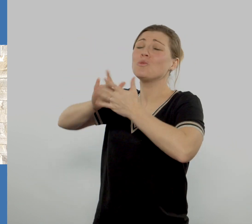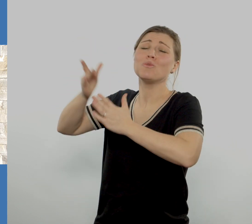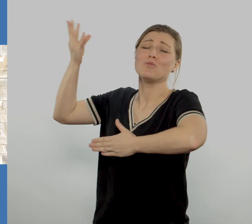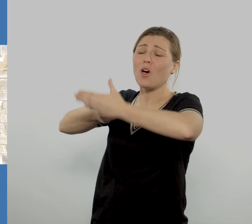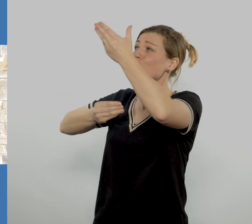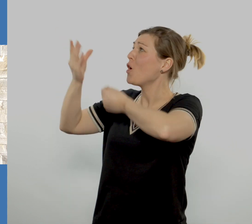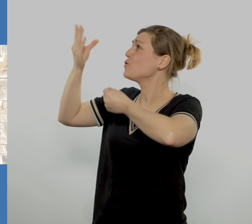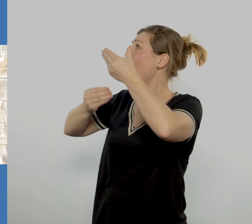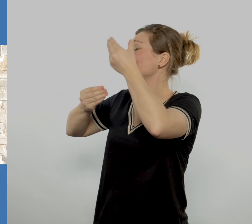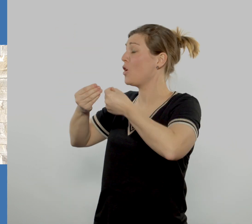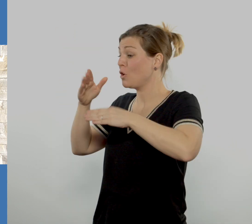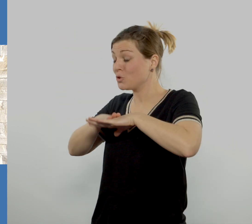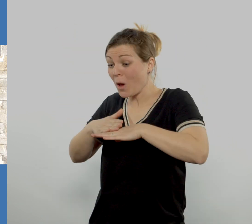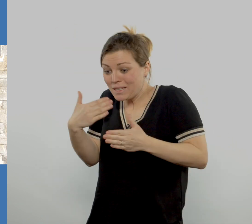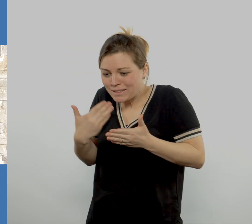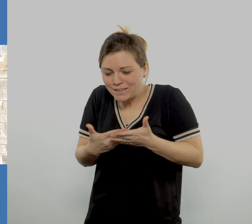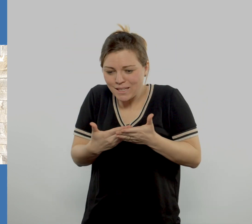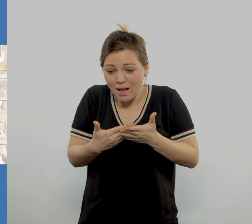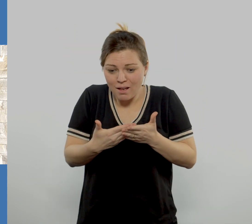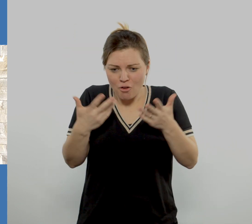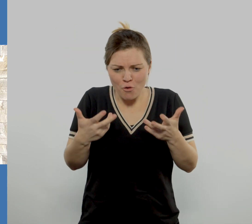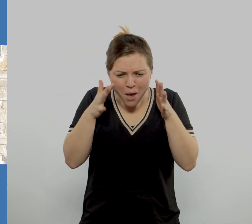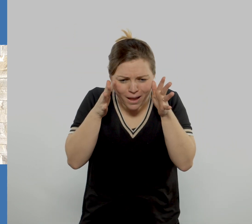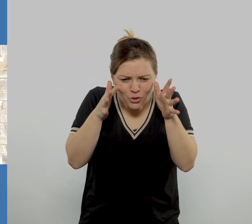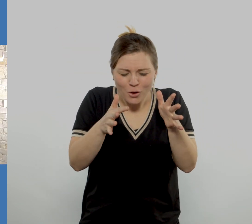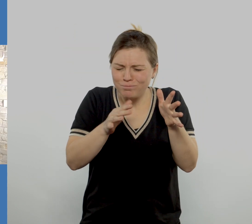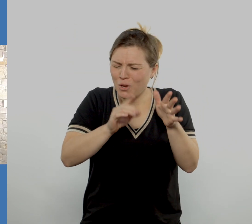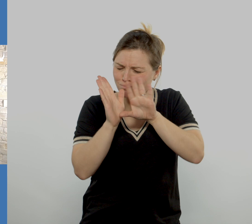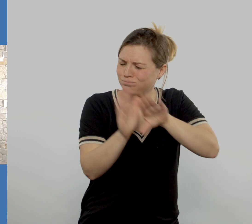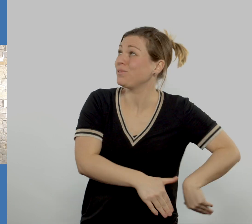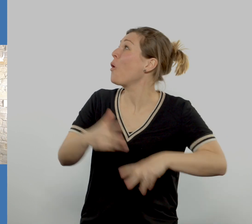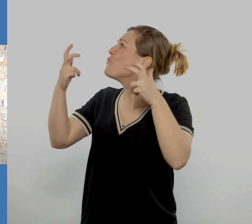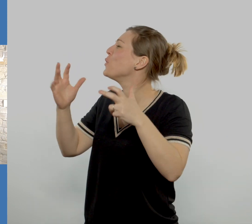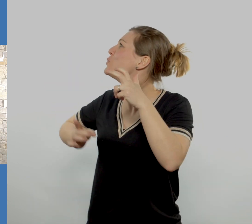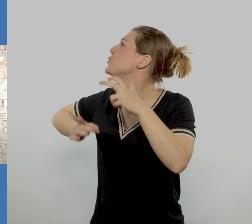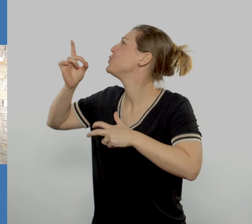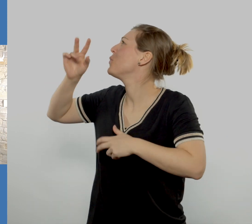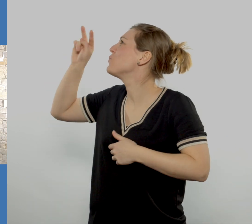me donner, mais ce n'est pas les bénédictions de Dieu que je vais adorer, c'est